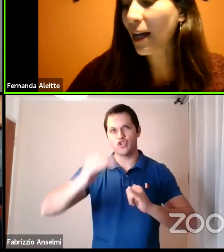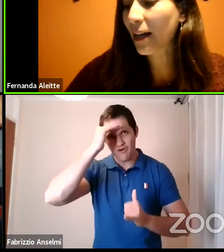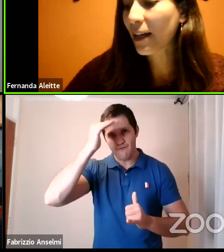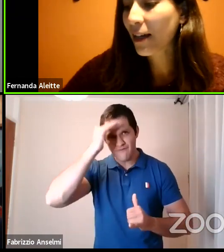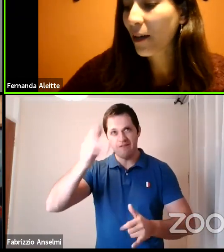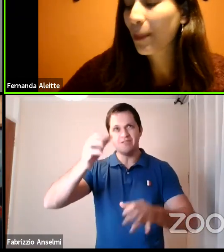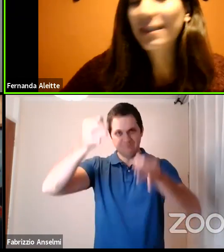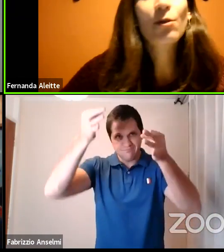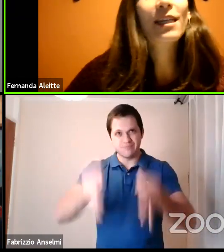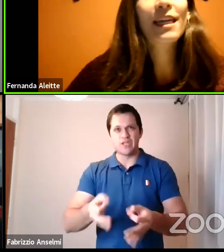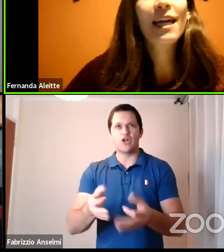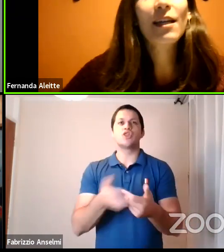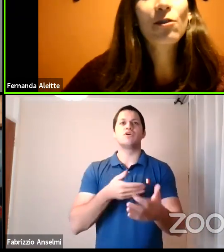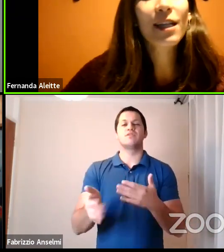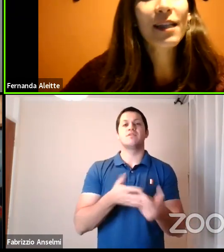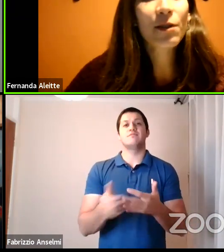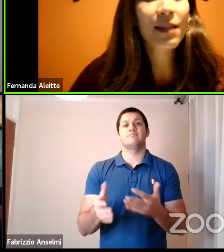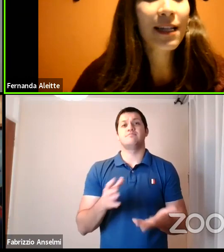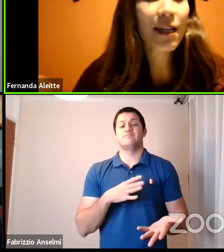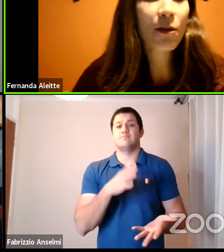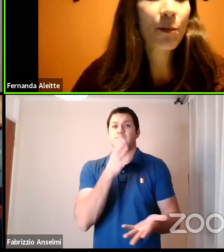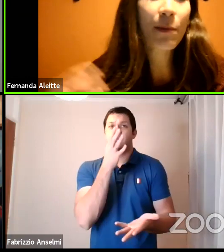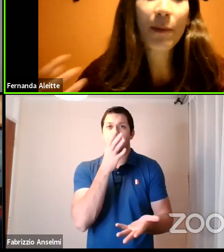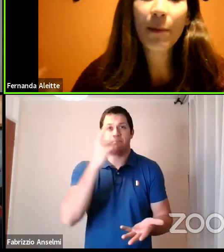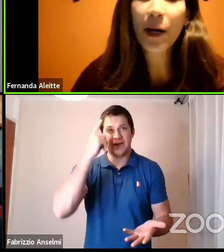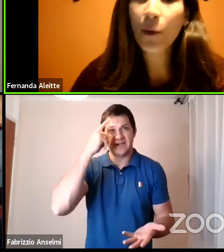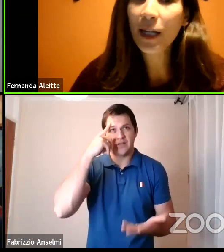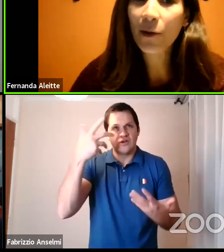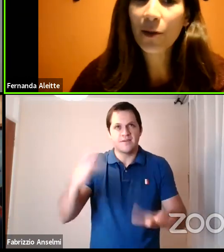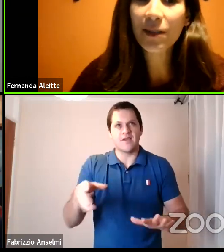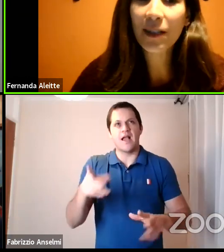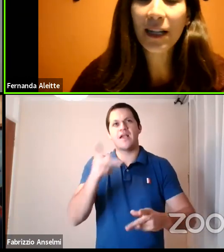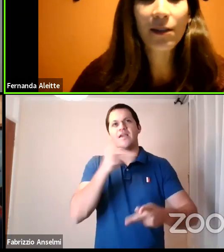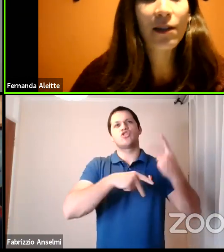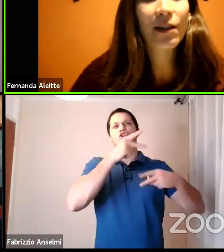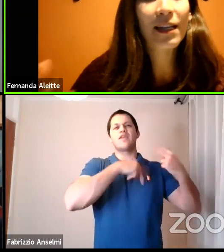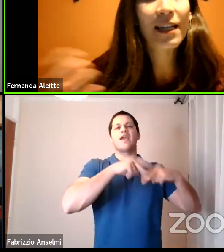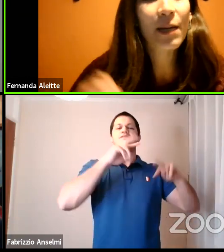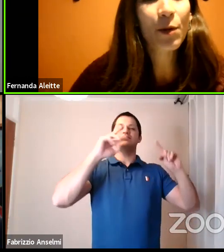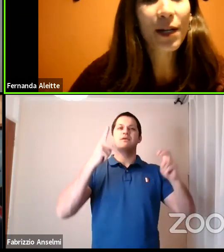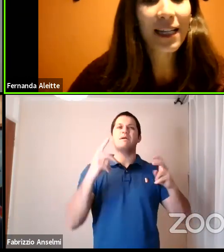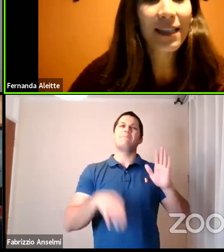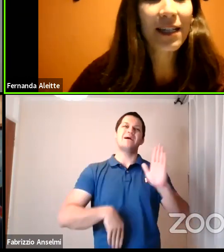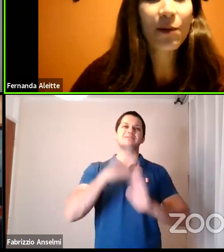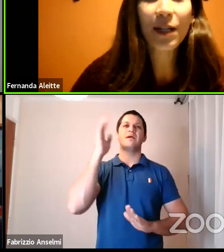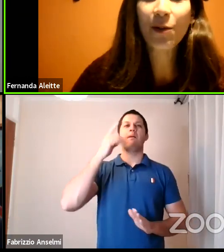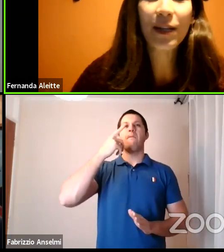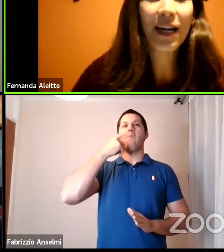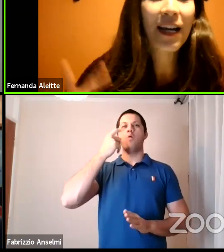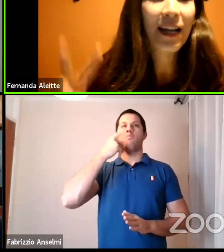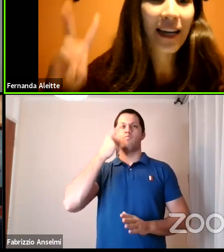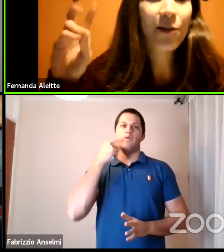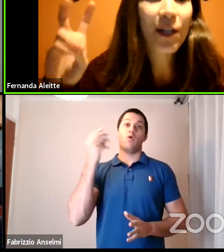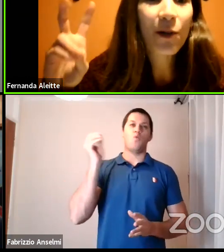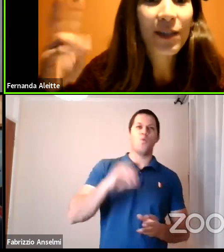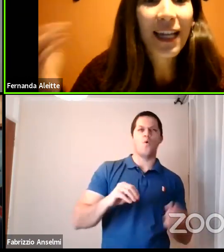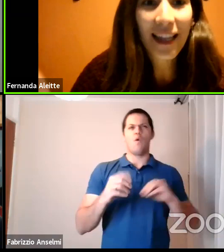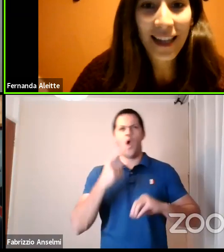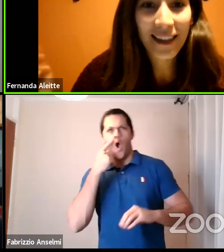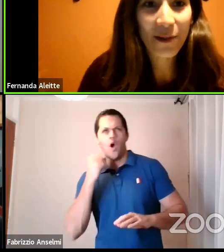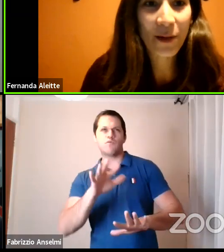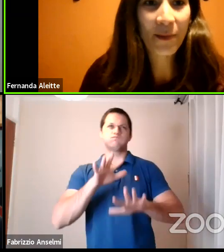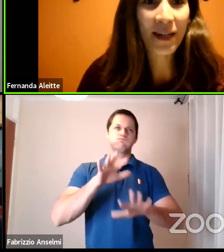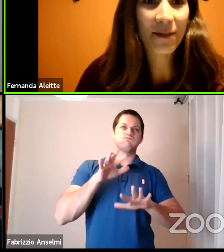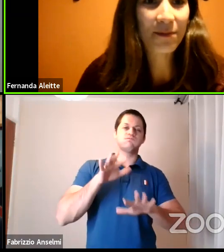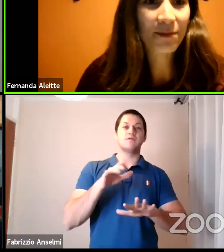generalmente pensando en que ya la historia está contada desde un prisma más masculino, entonces lo que queríamos rescatar era la historia no